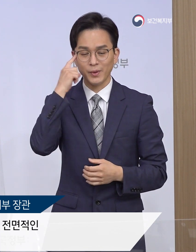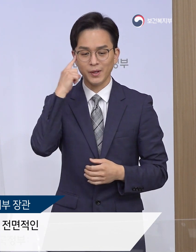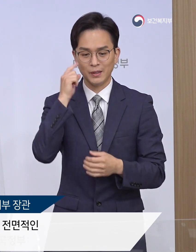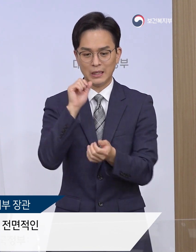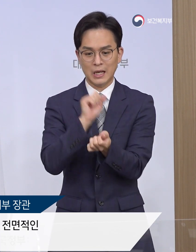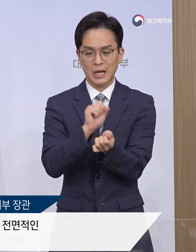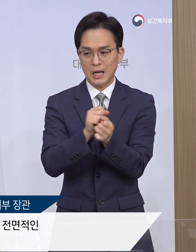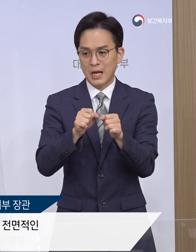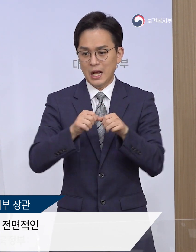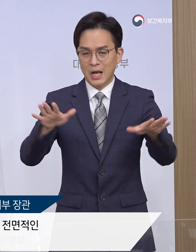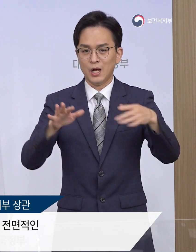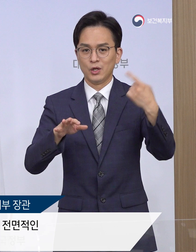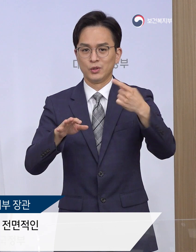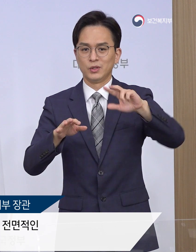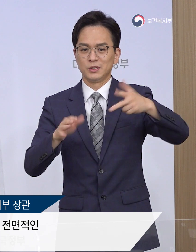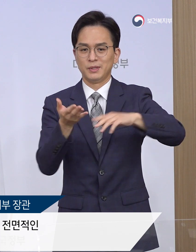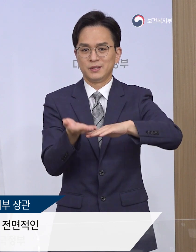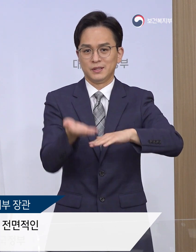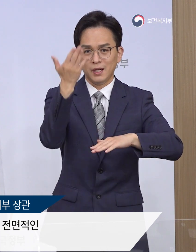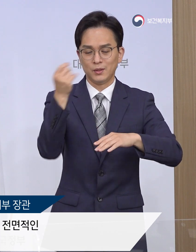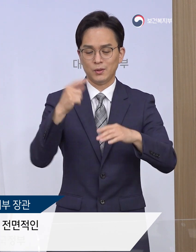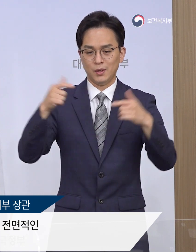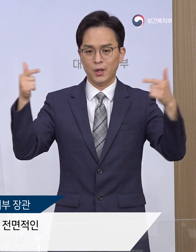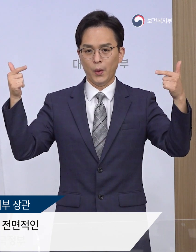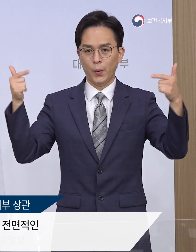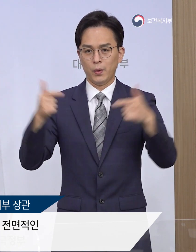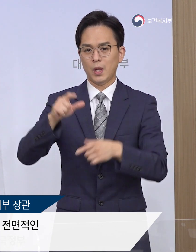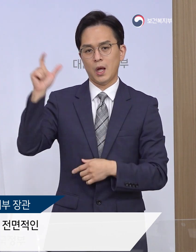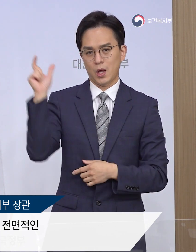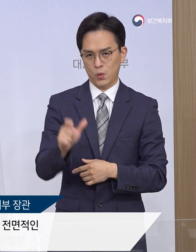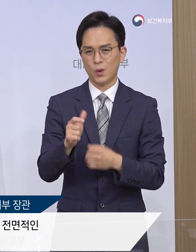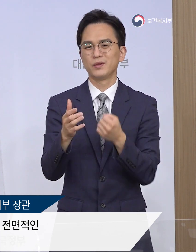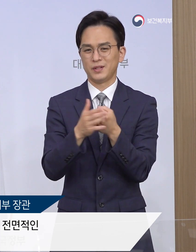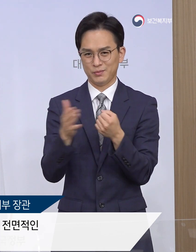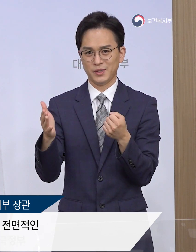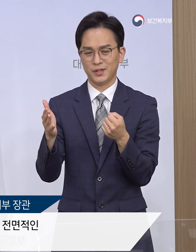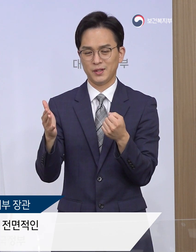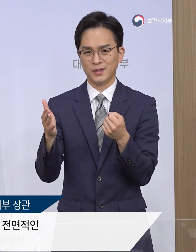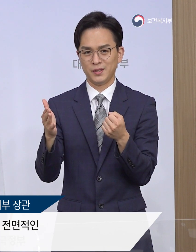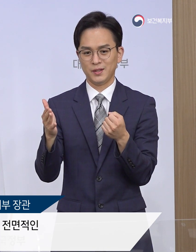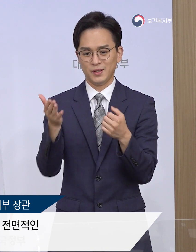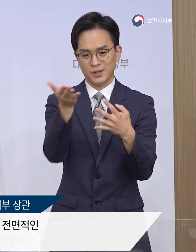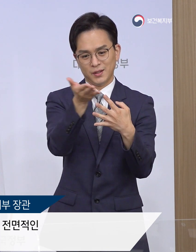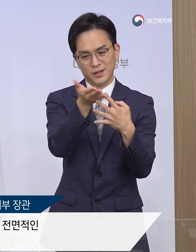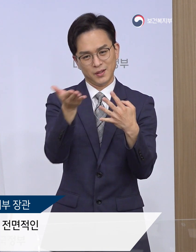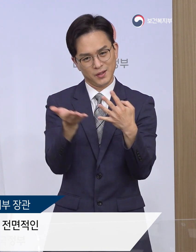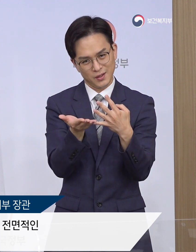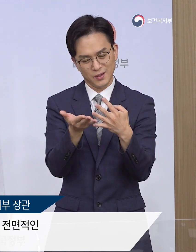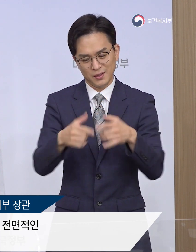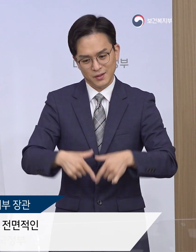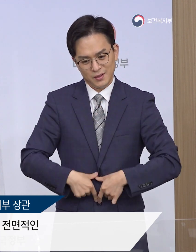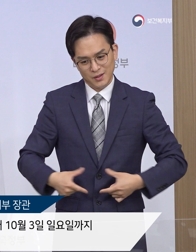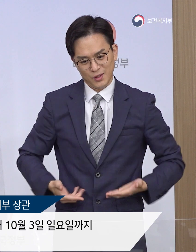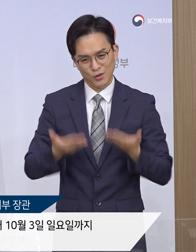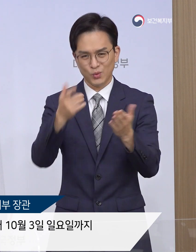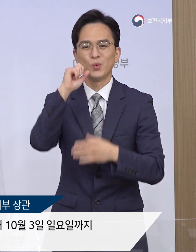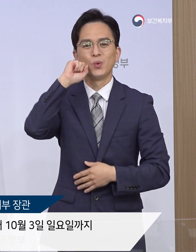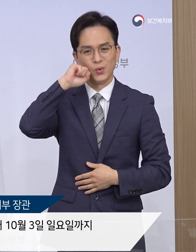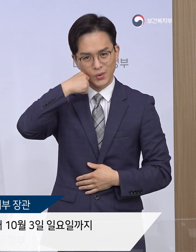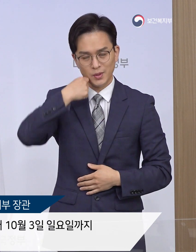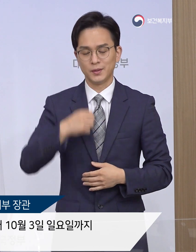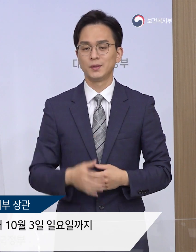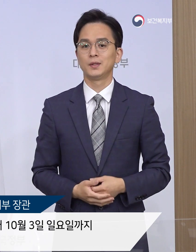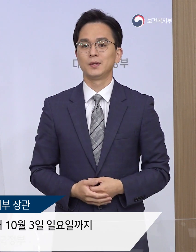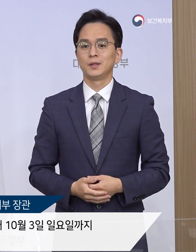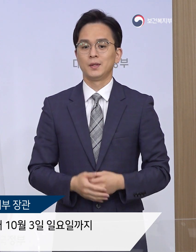크고 감소세가 없이 정체하고 있어 전면적인 방역 완화는 어려운 상황입니다. 이에